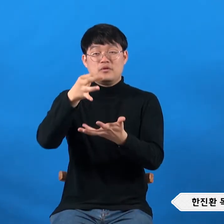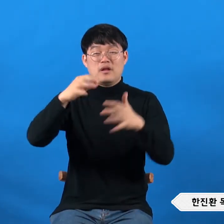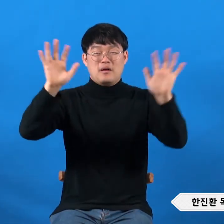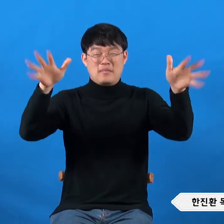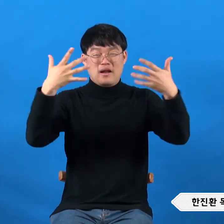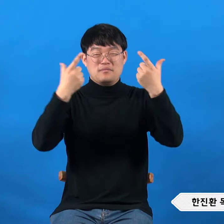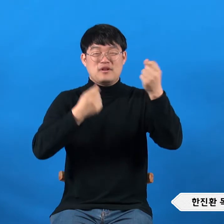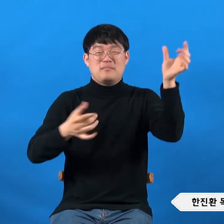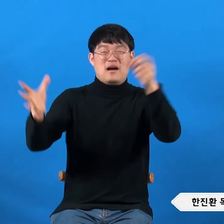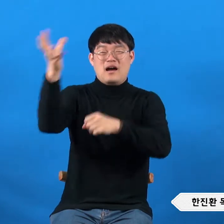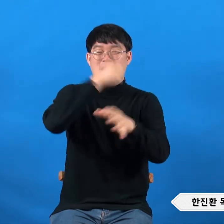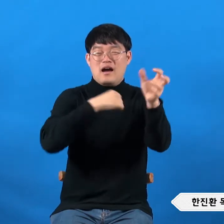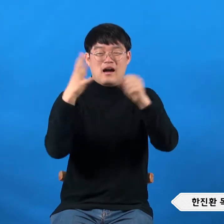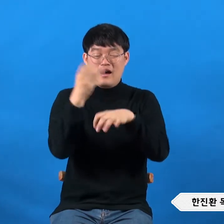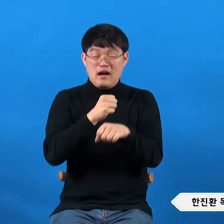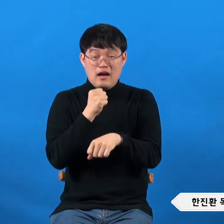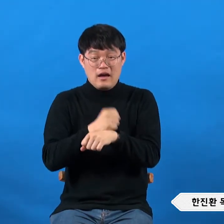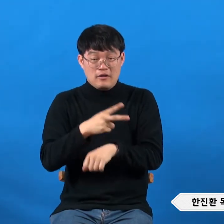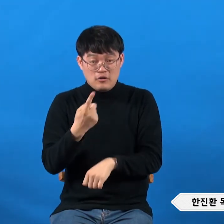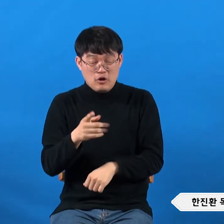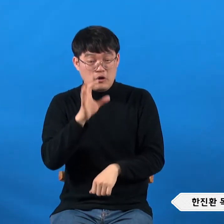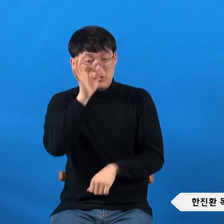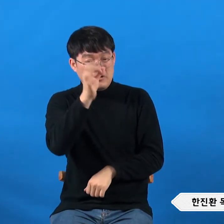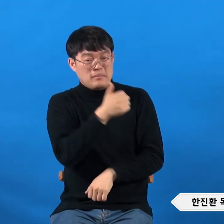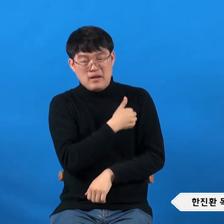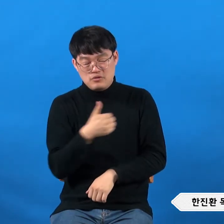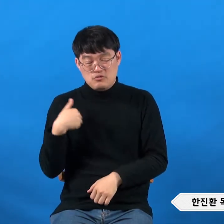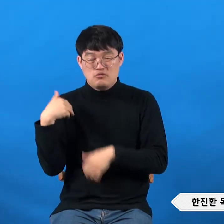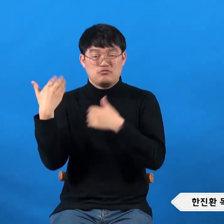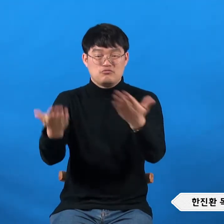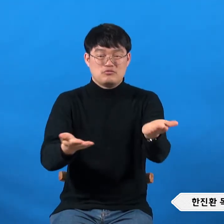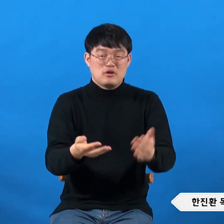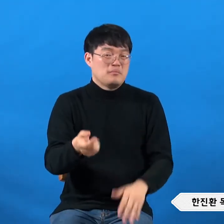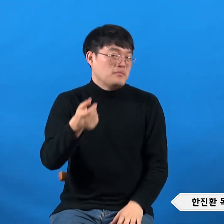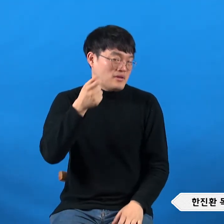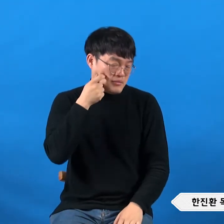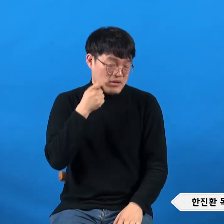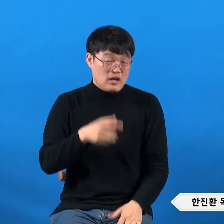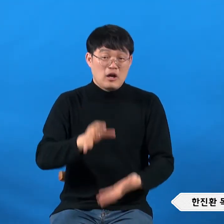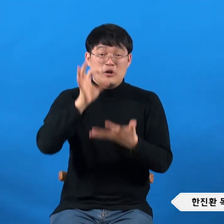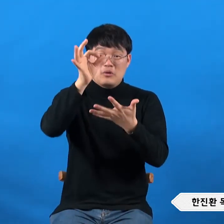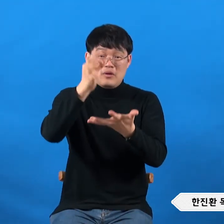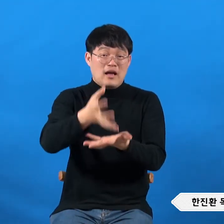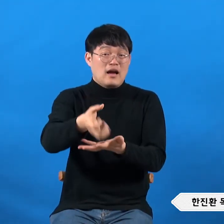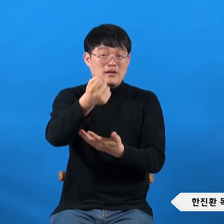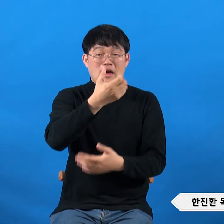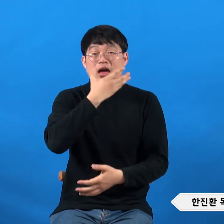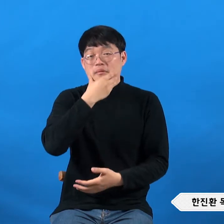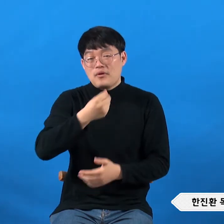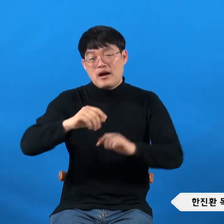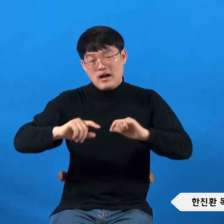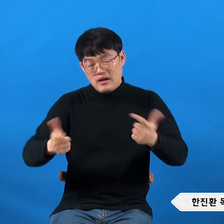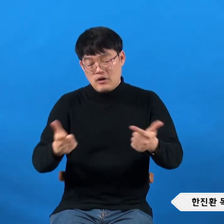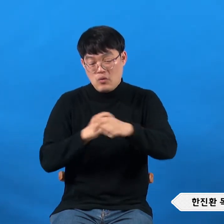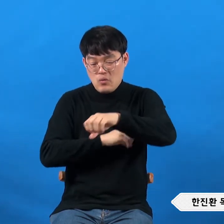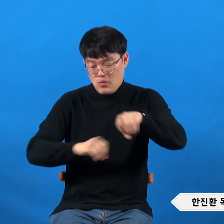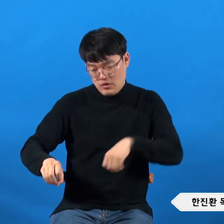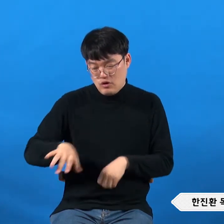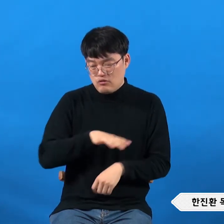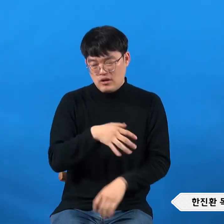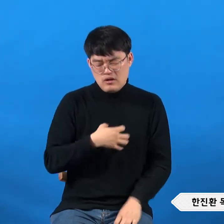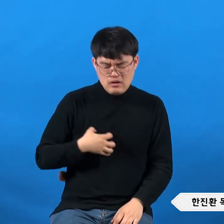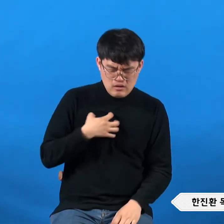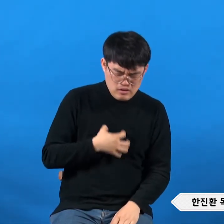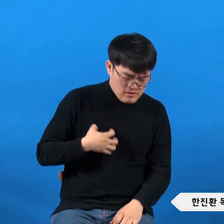돈은 바람처럼 사라지는 겁니다. 돈은 절대로 만족을 주지 않습니다. 돈 가지고 행복해지는 건 아닙니다.